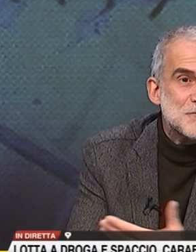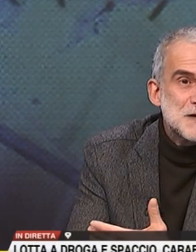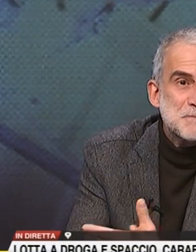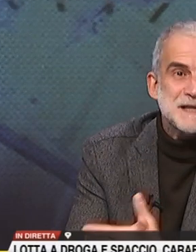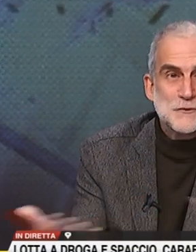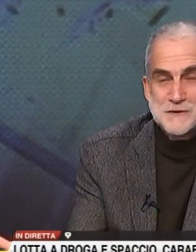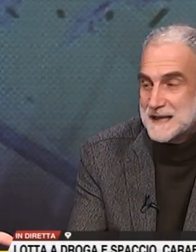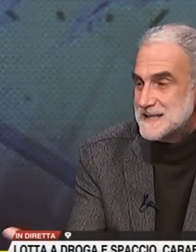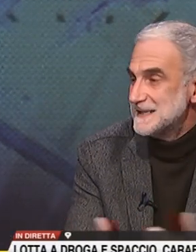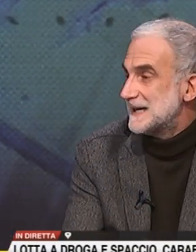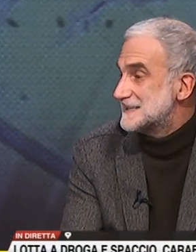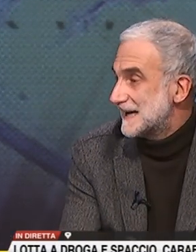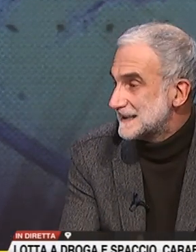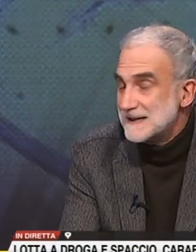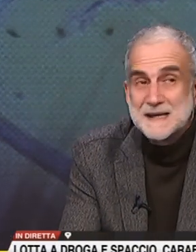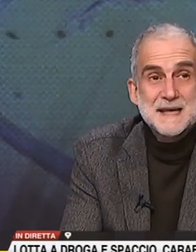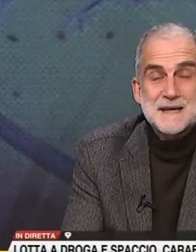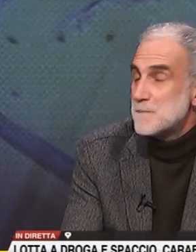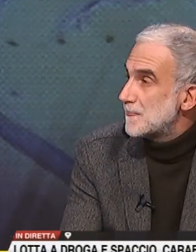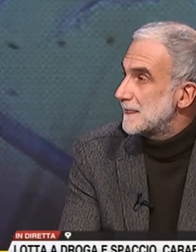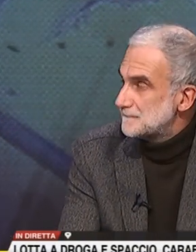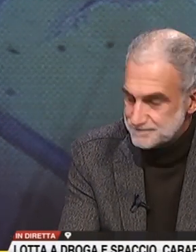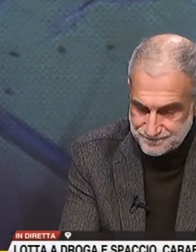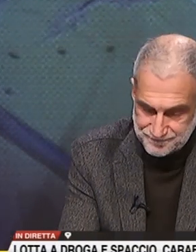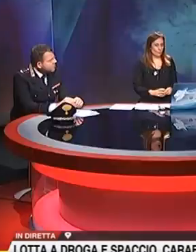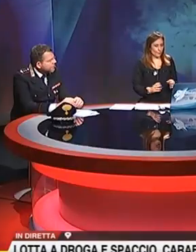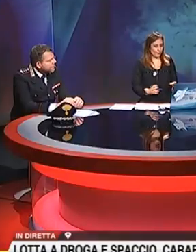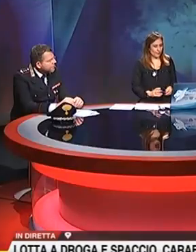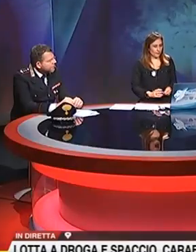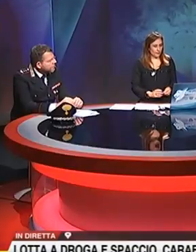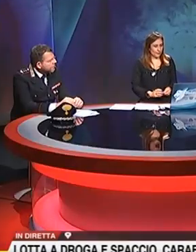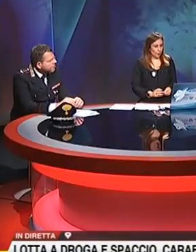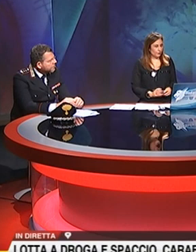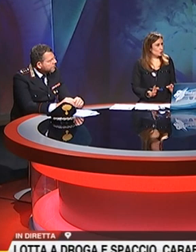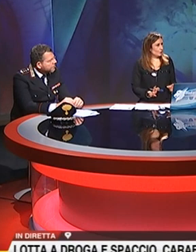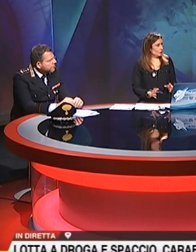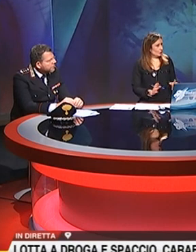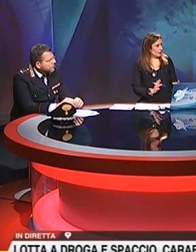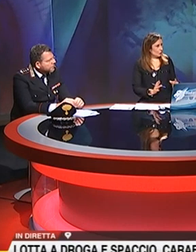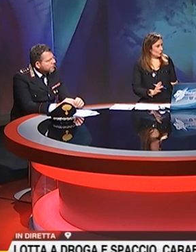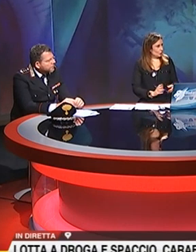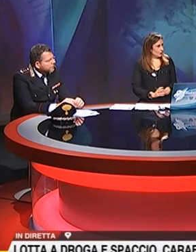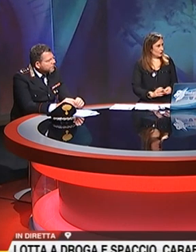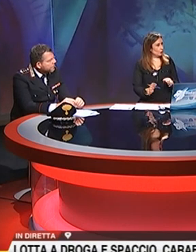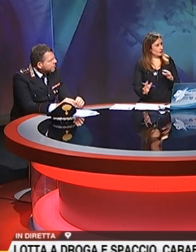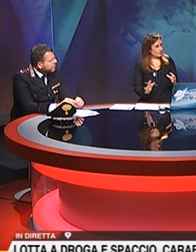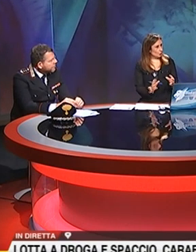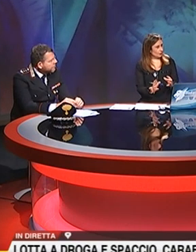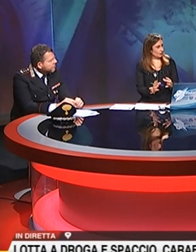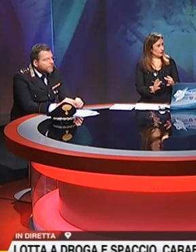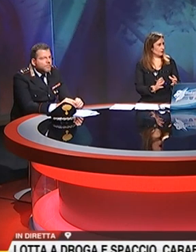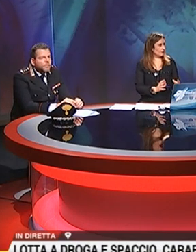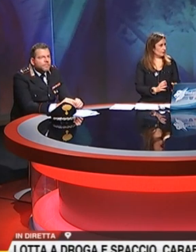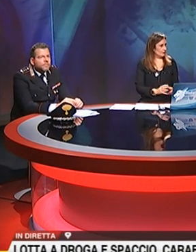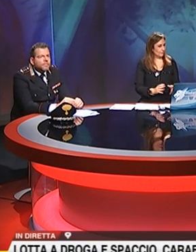vi è una pericolosità generalizzata. Ecco, una domanda che le facevo proprio perché a volte i giovani non hanno la